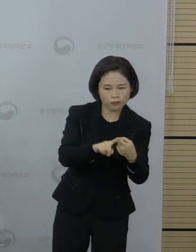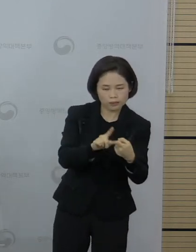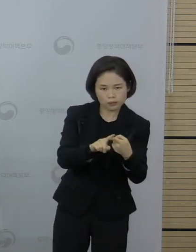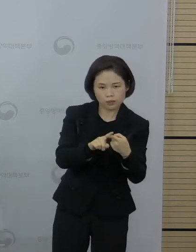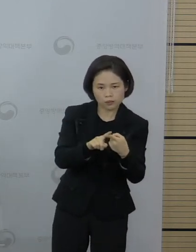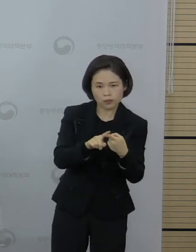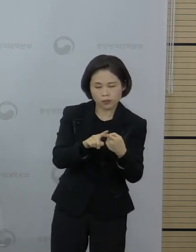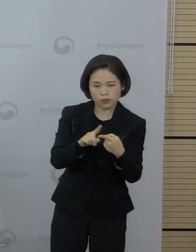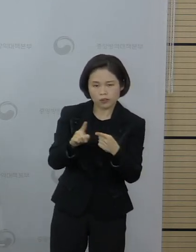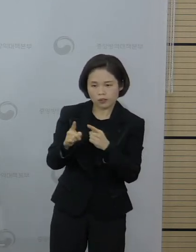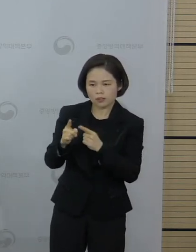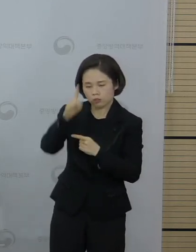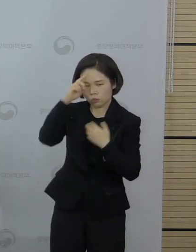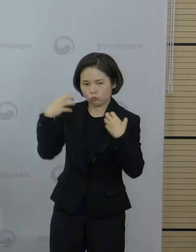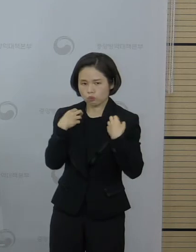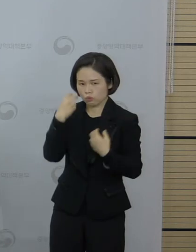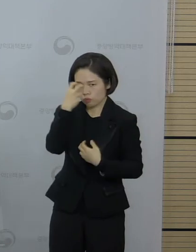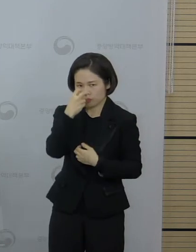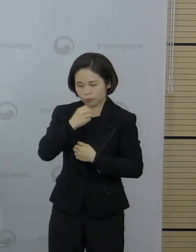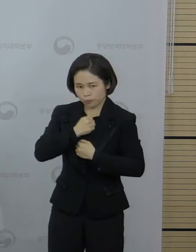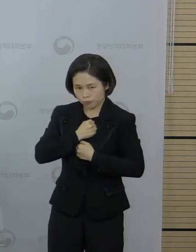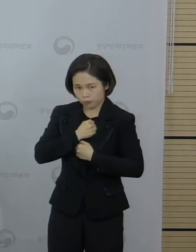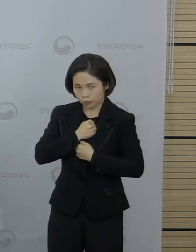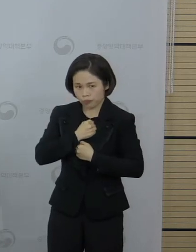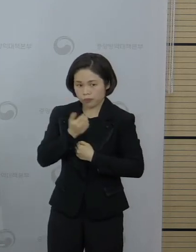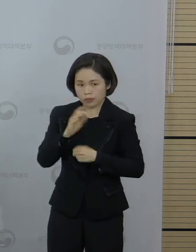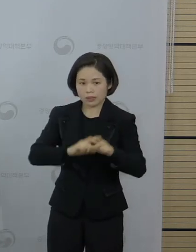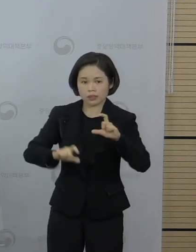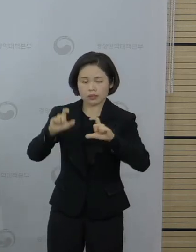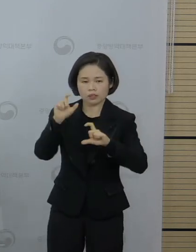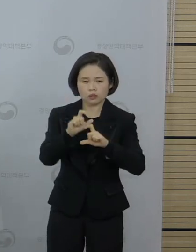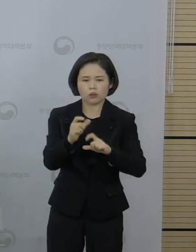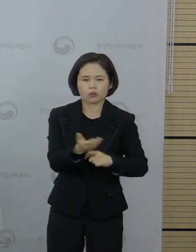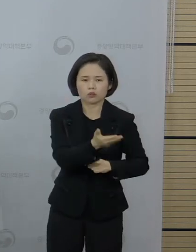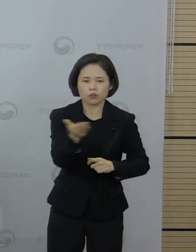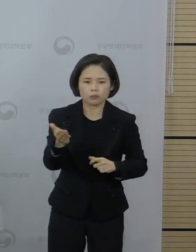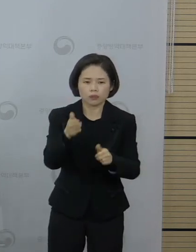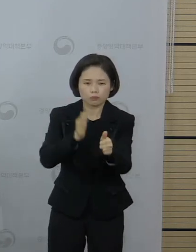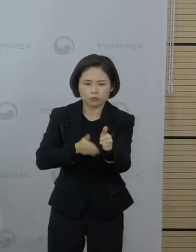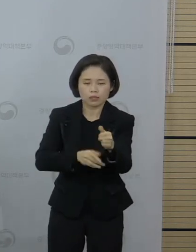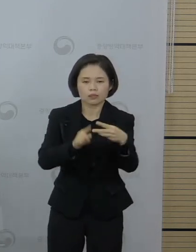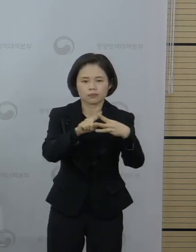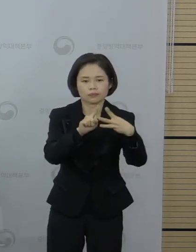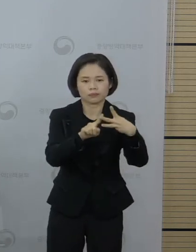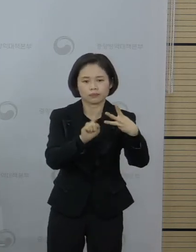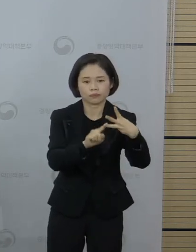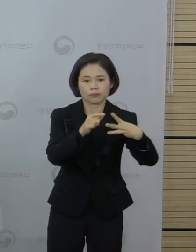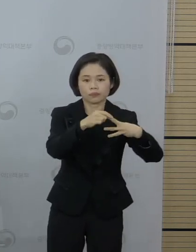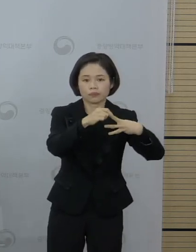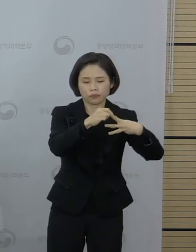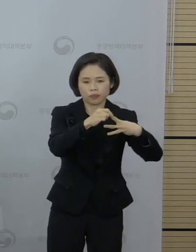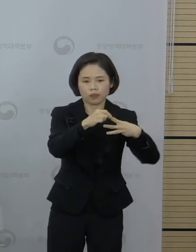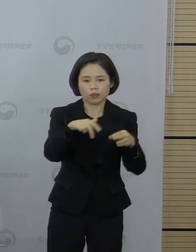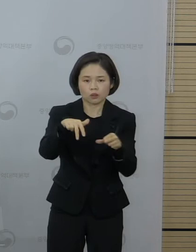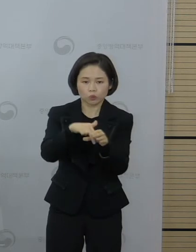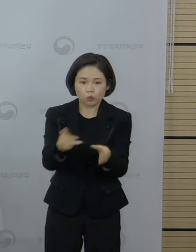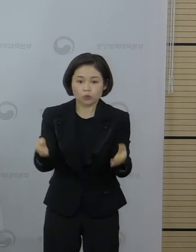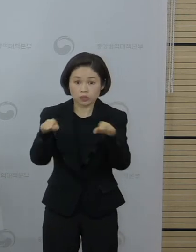세 가지 각별한 주의를 부탁 말씀드립니다. 첫째로 종교시설